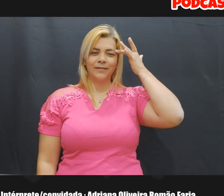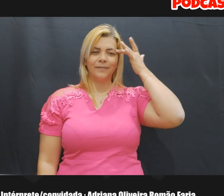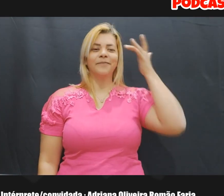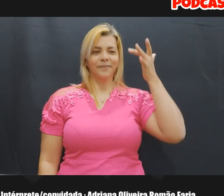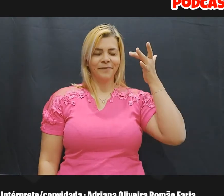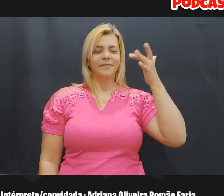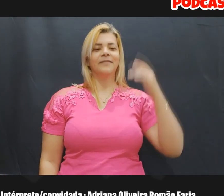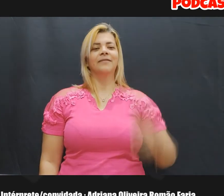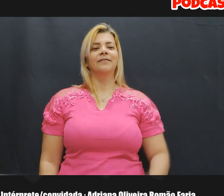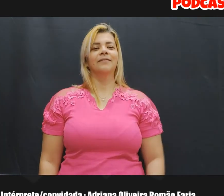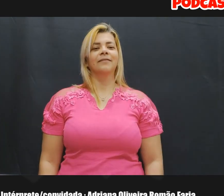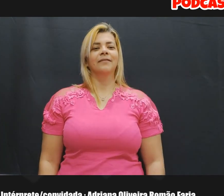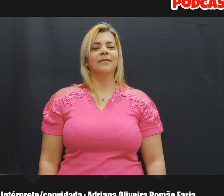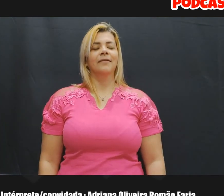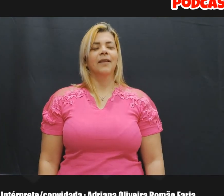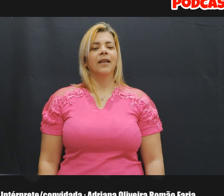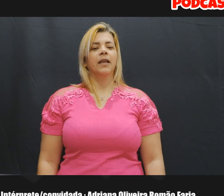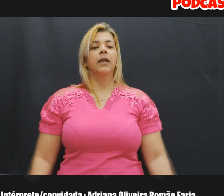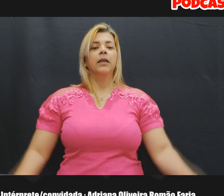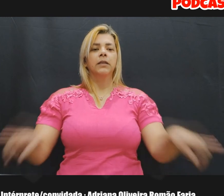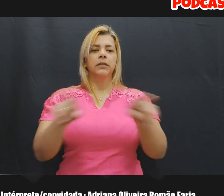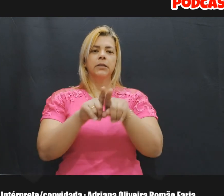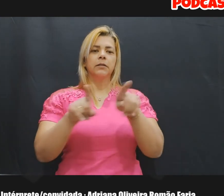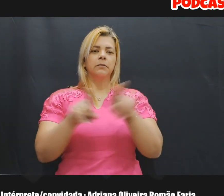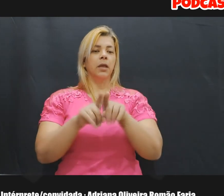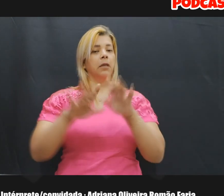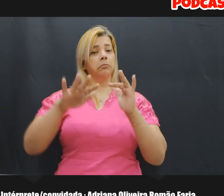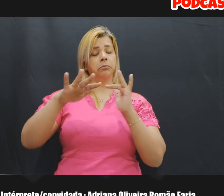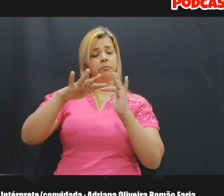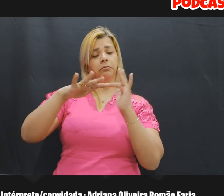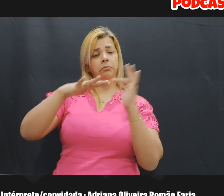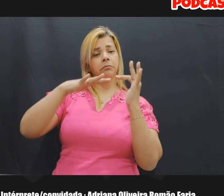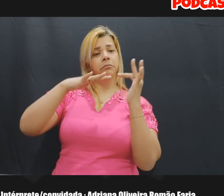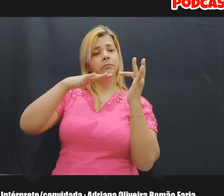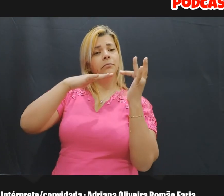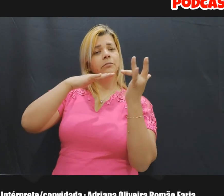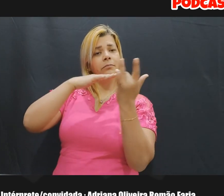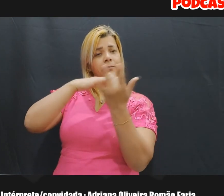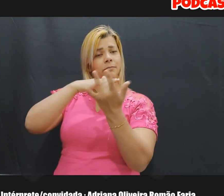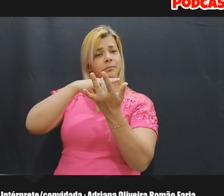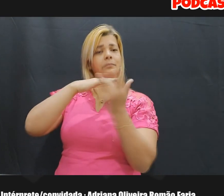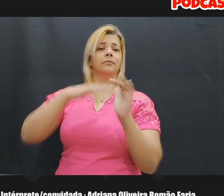inclusive para a rede social, para